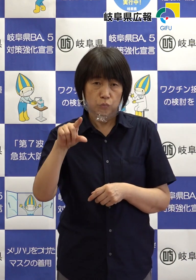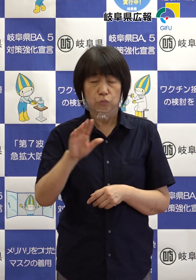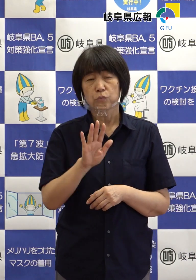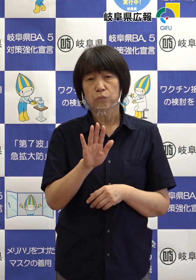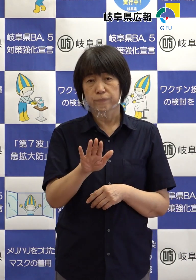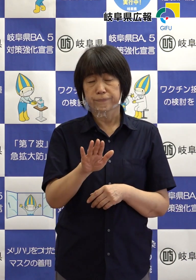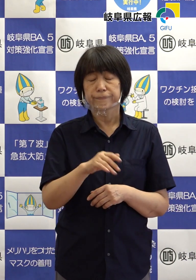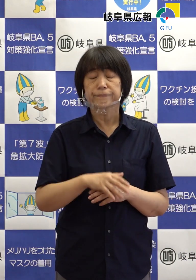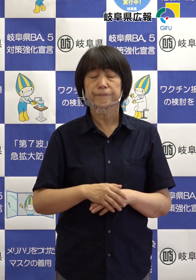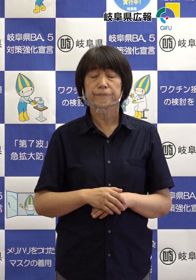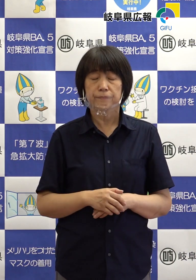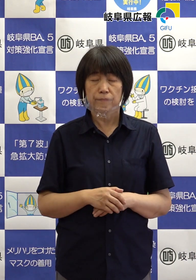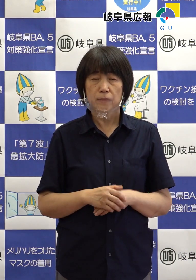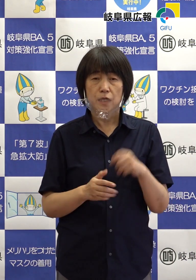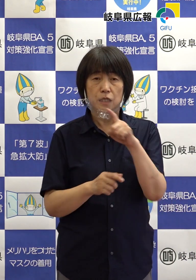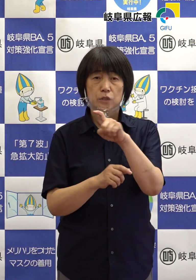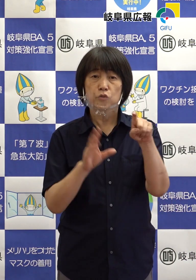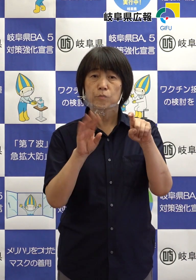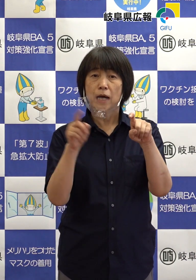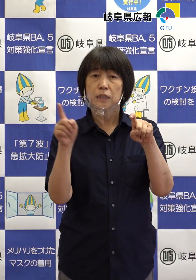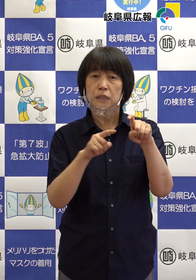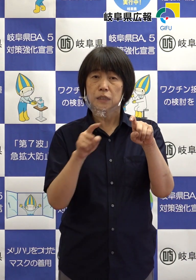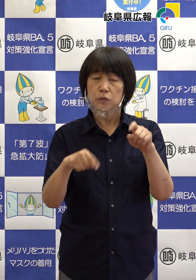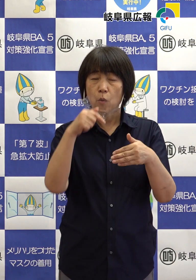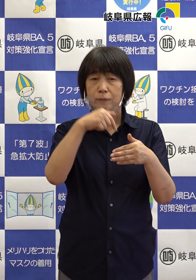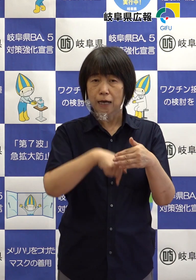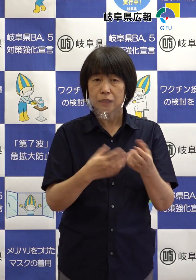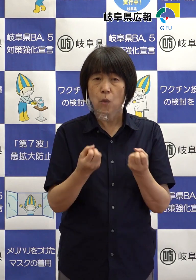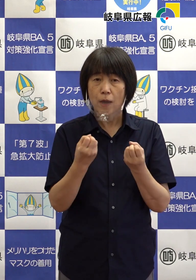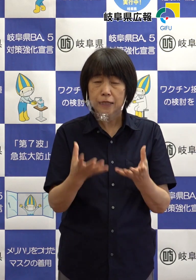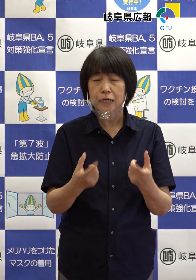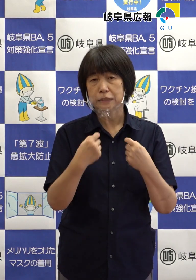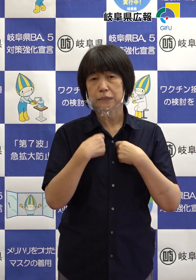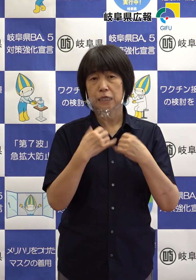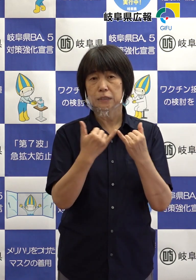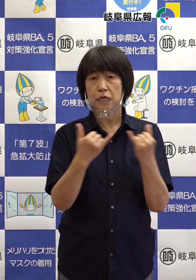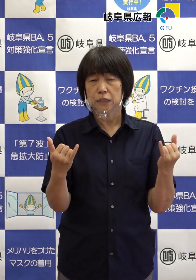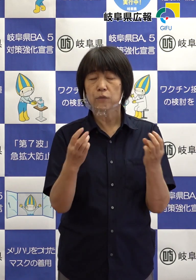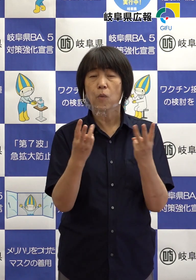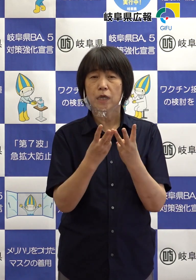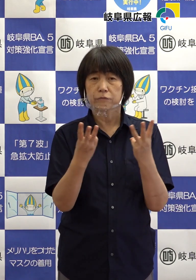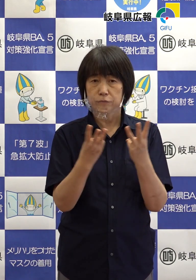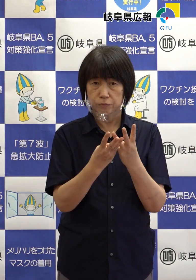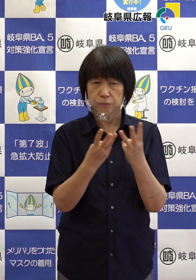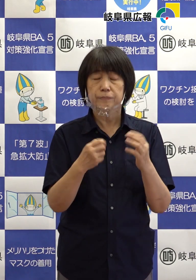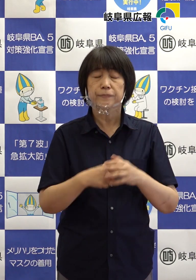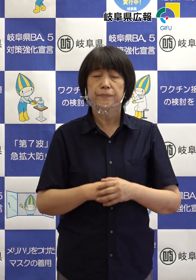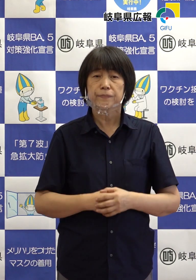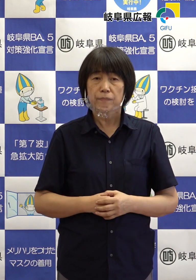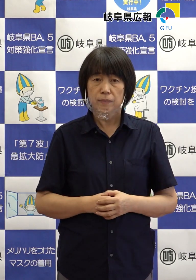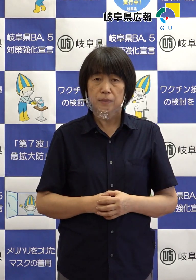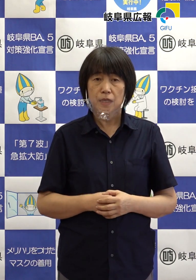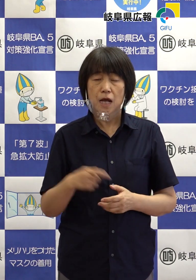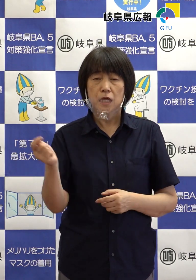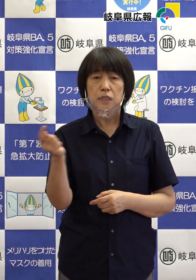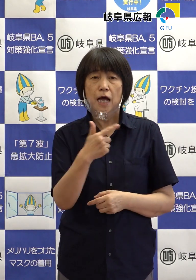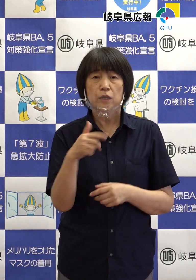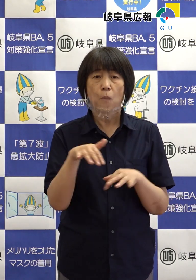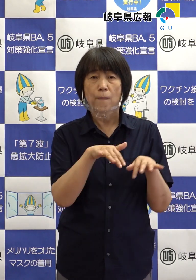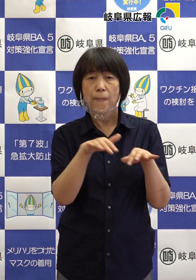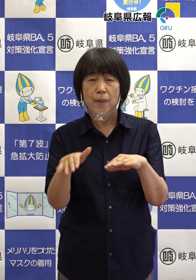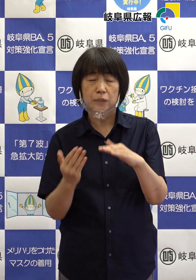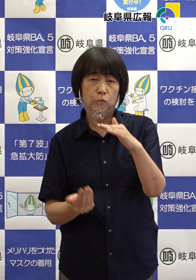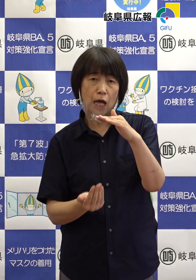も10万人当たりの新規行政者数でますがへ第6派のピークの